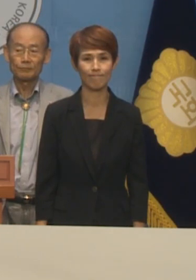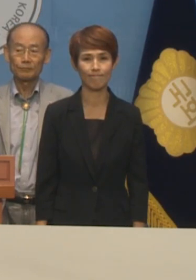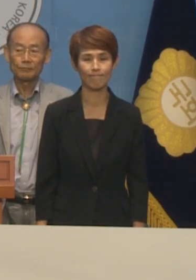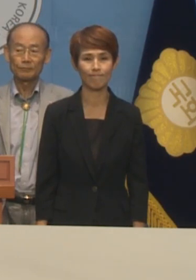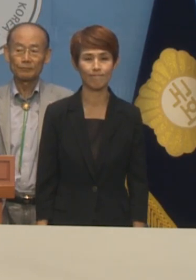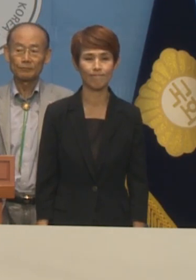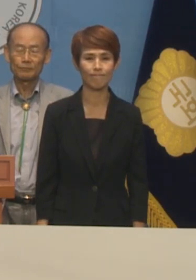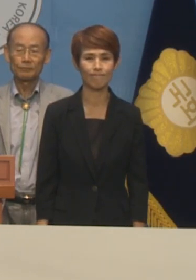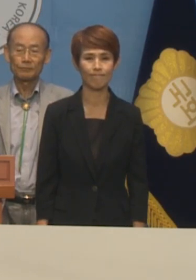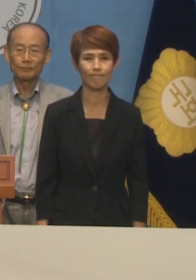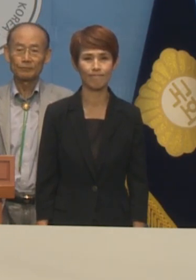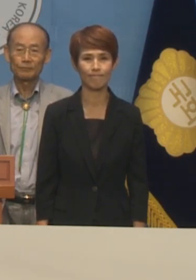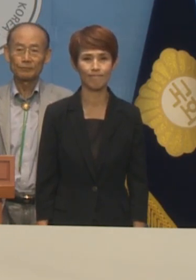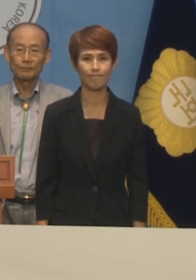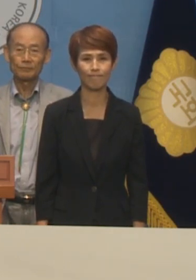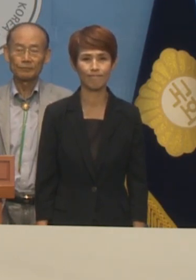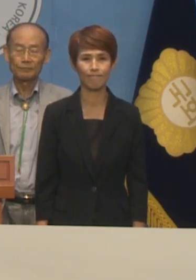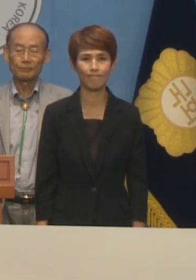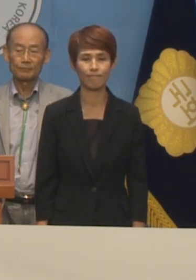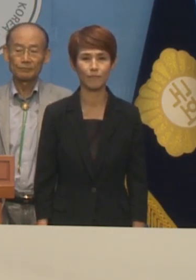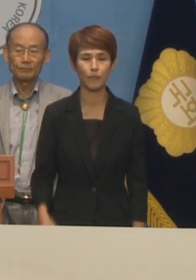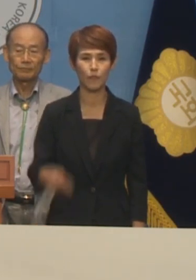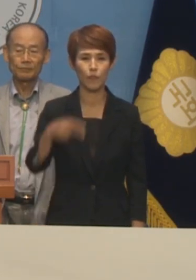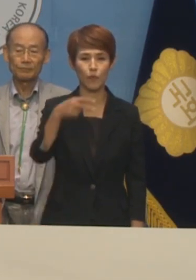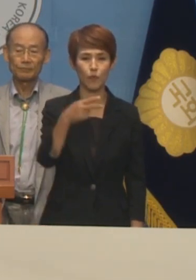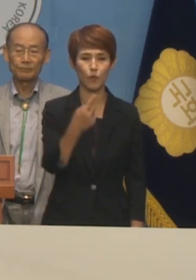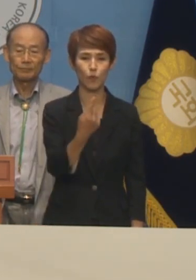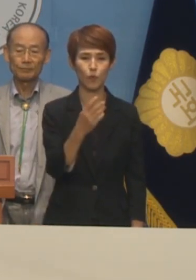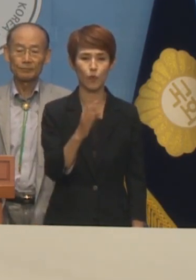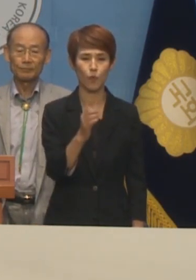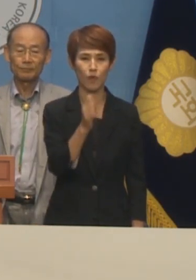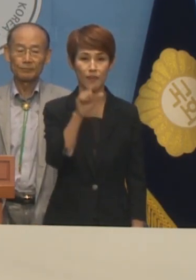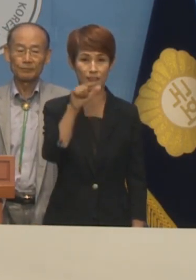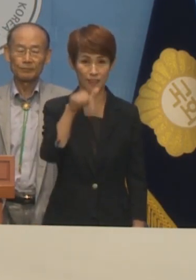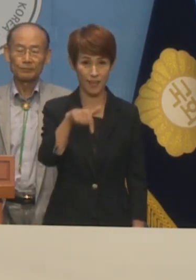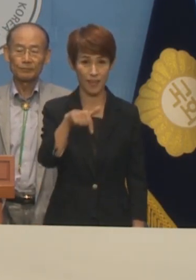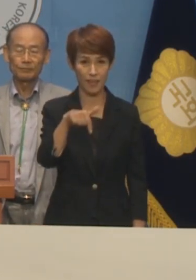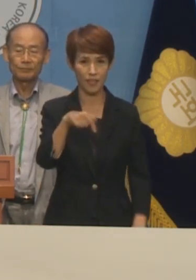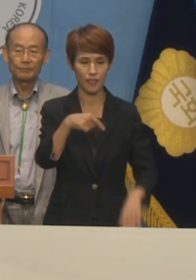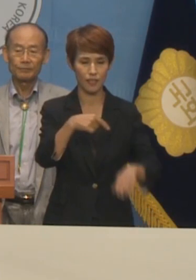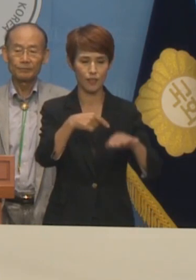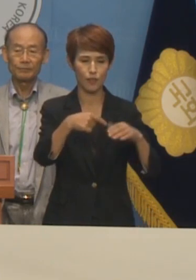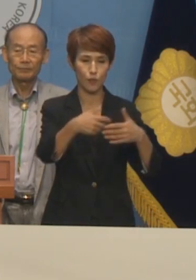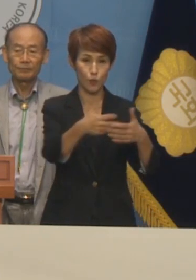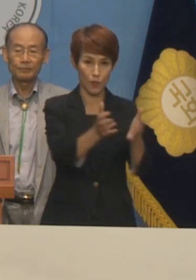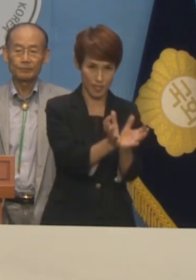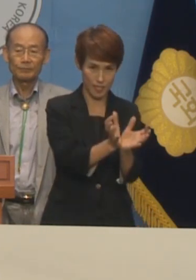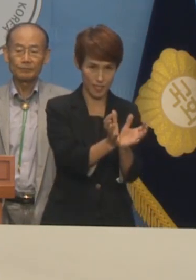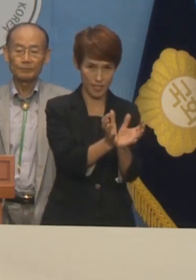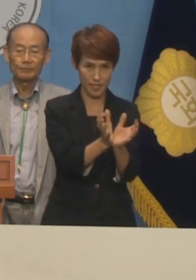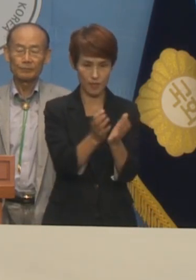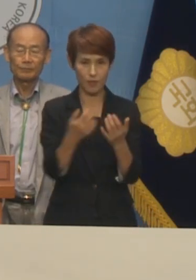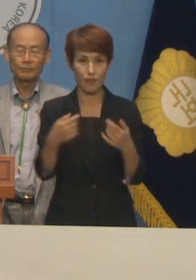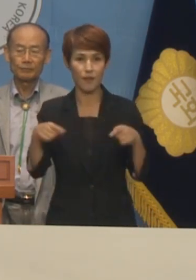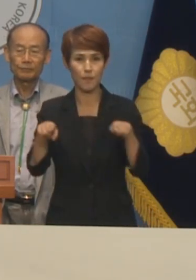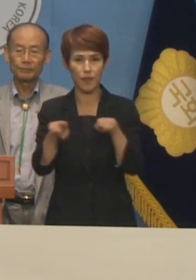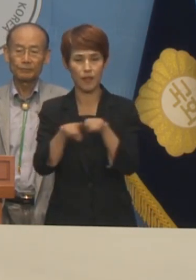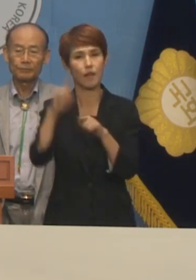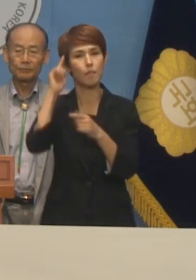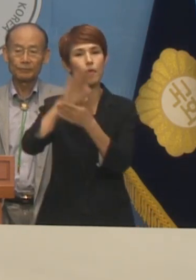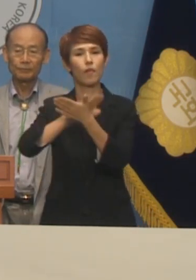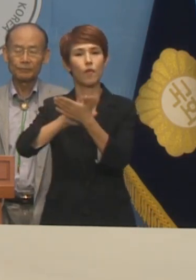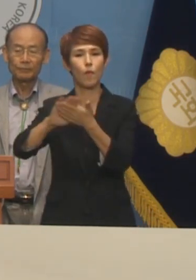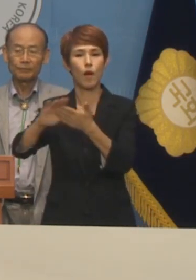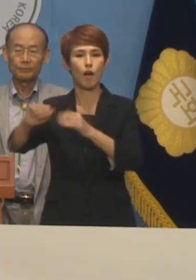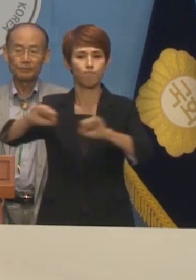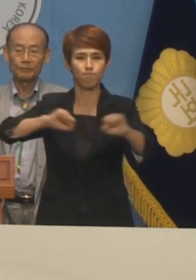동학 천도교 동지들과 또 애국 시민 원탁교육 동지들과 함께 평화